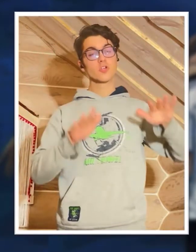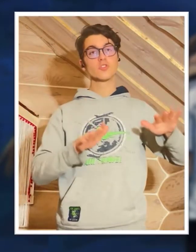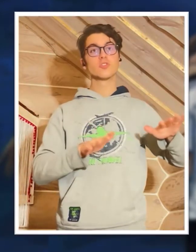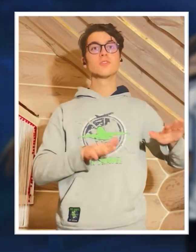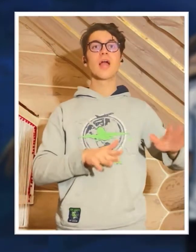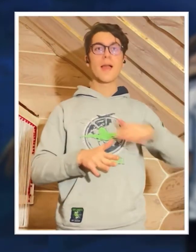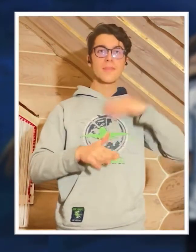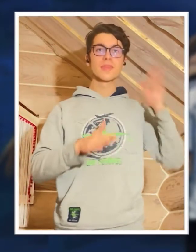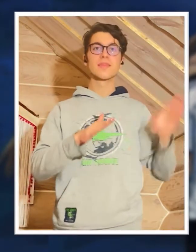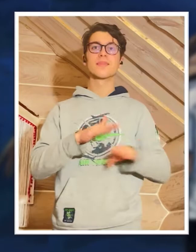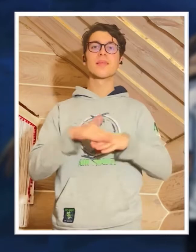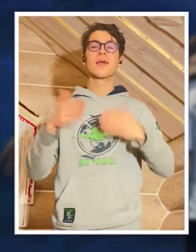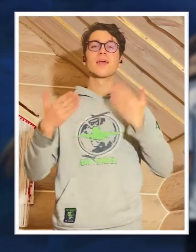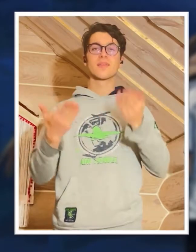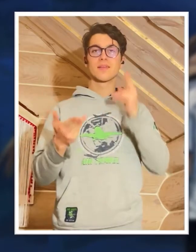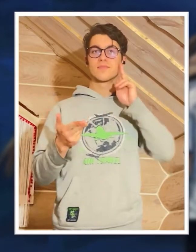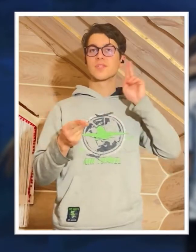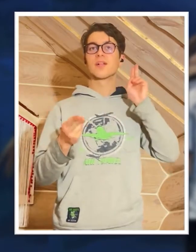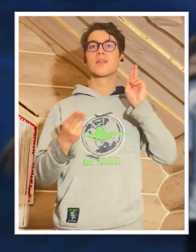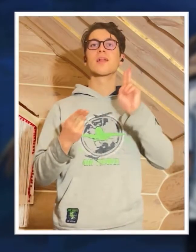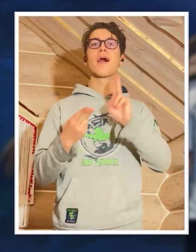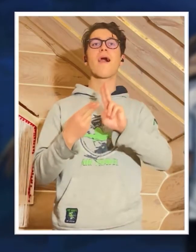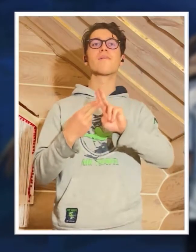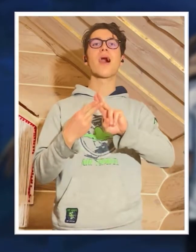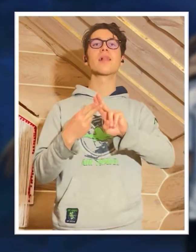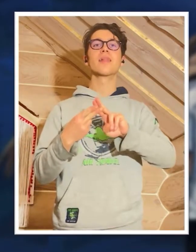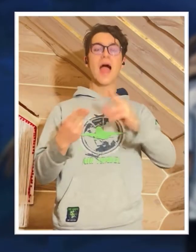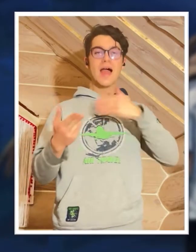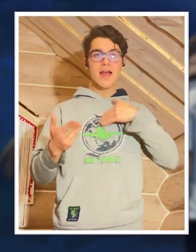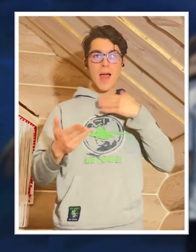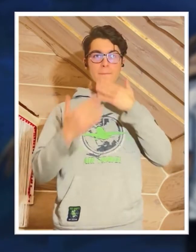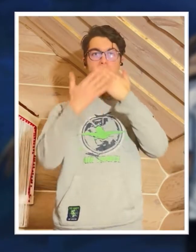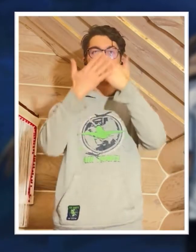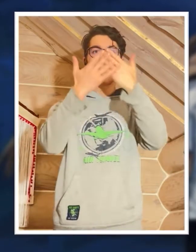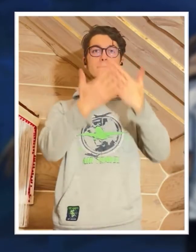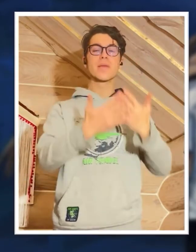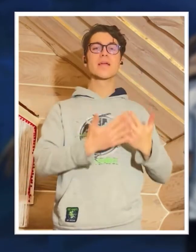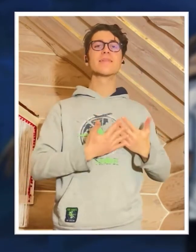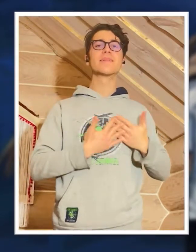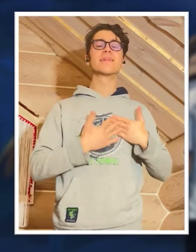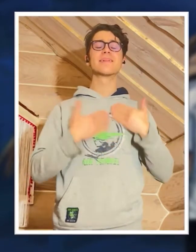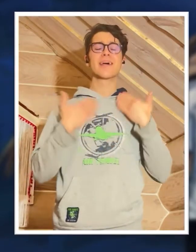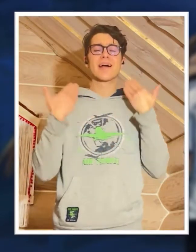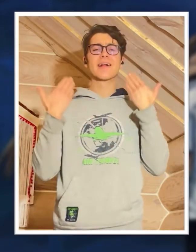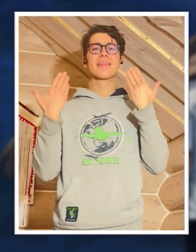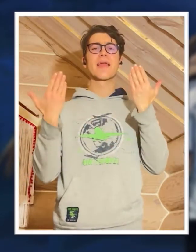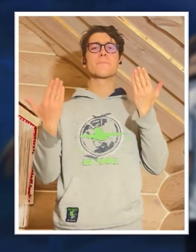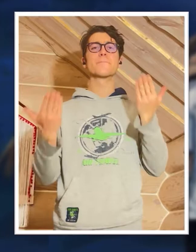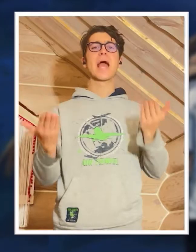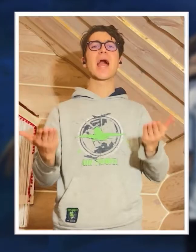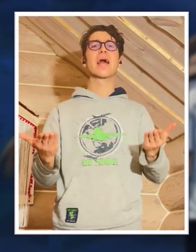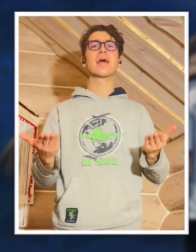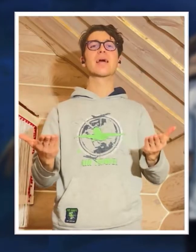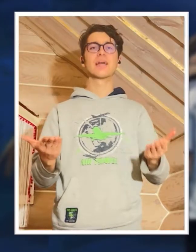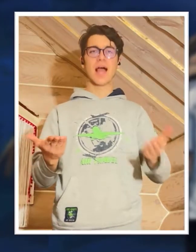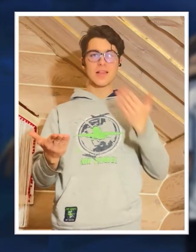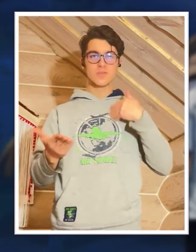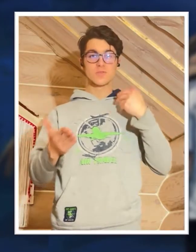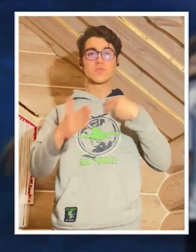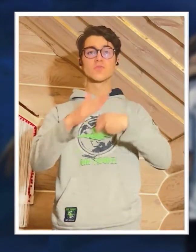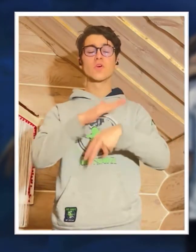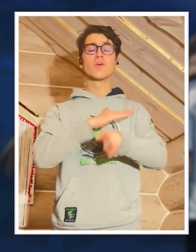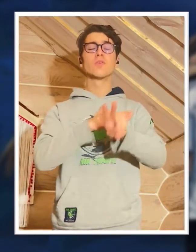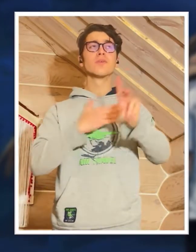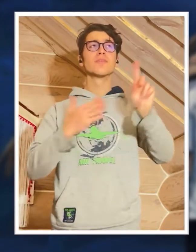и дождь, под ним меня поцеловал. Я полюбила тебя,